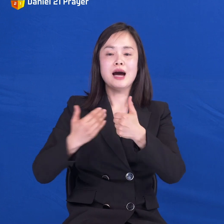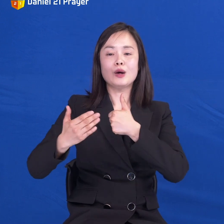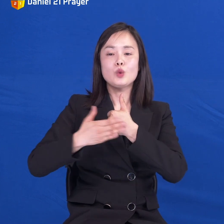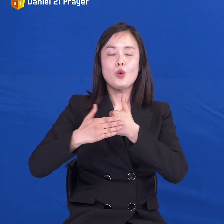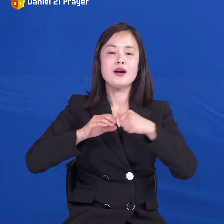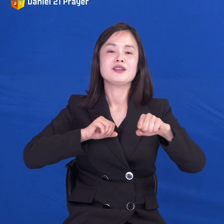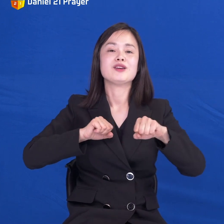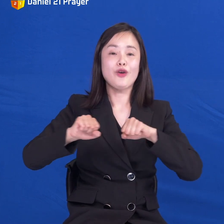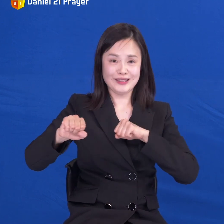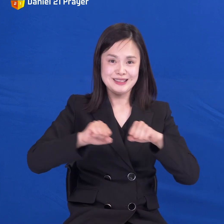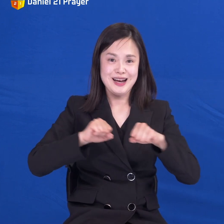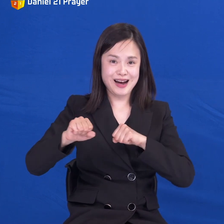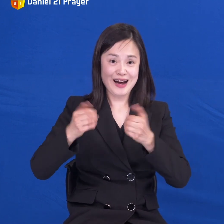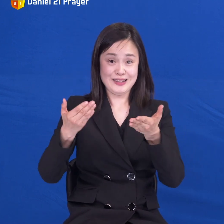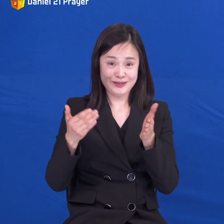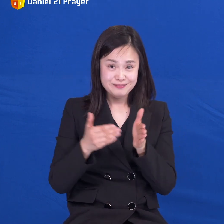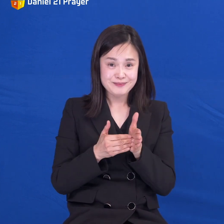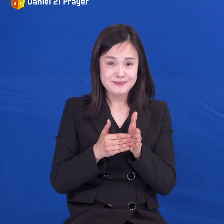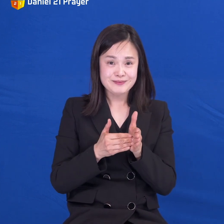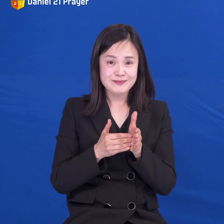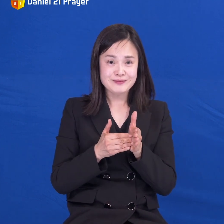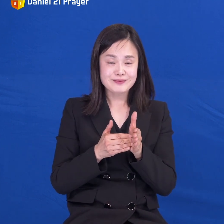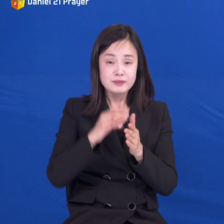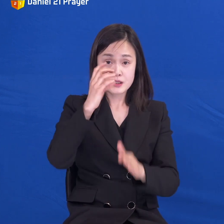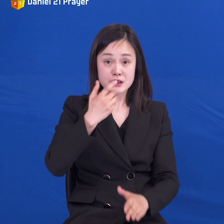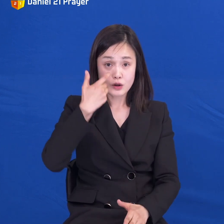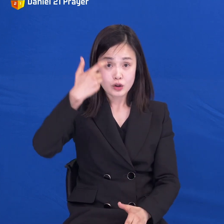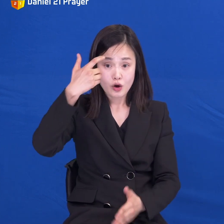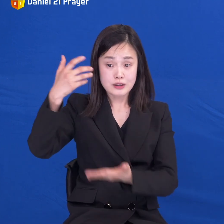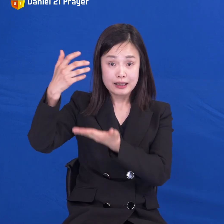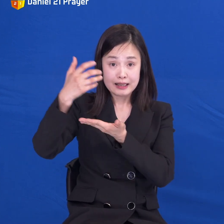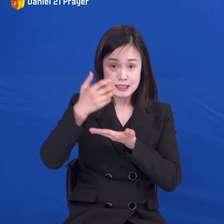무엇입니까? 성령이 임하시면 너희가 권능을 받고, 성령입니다.